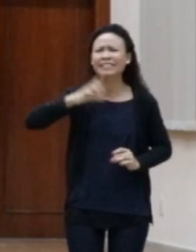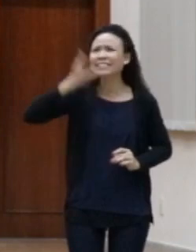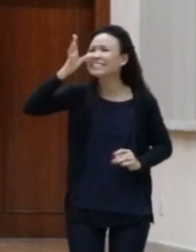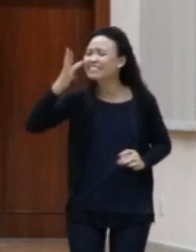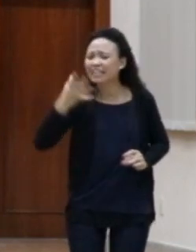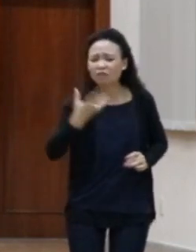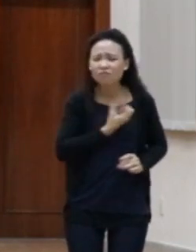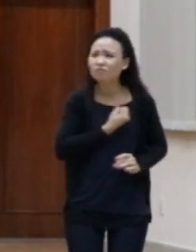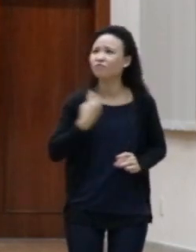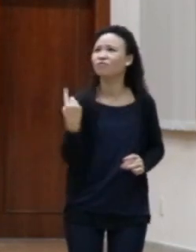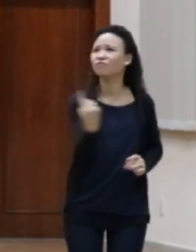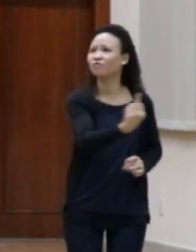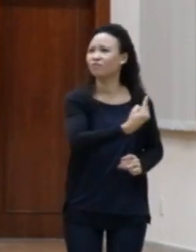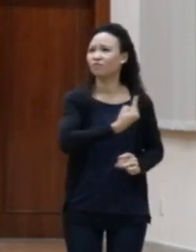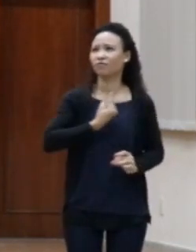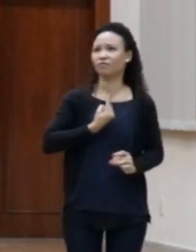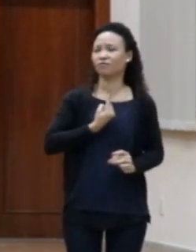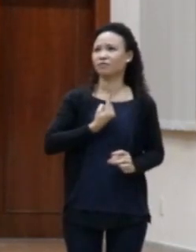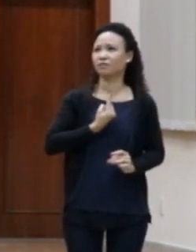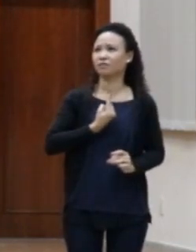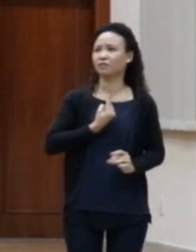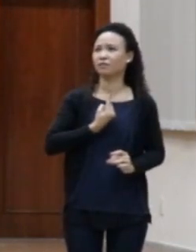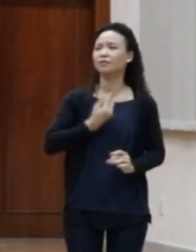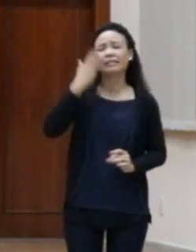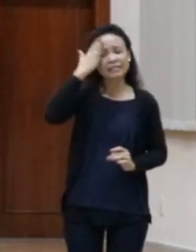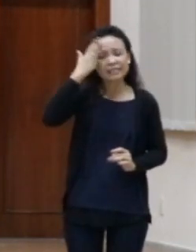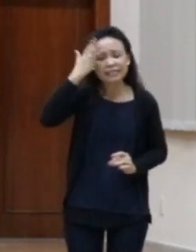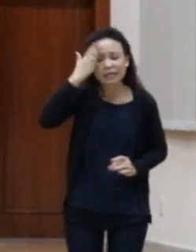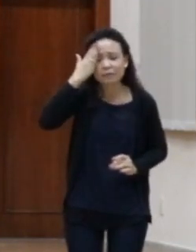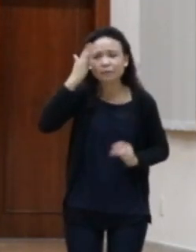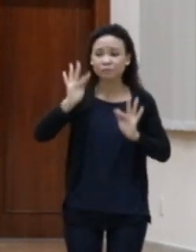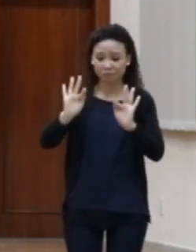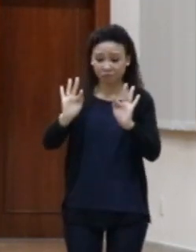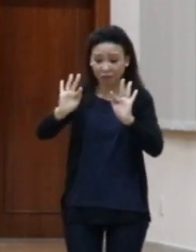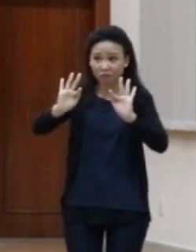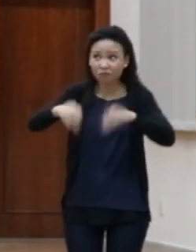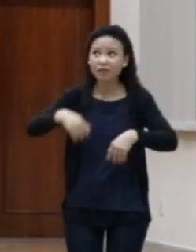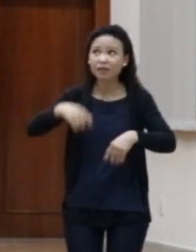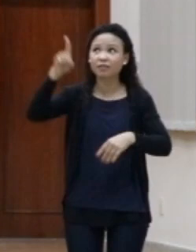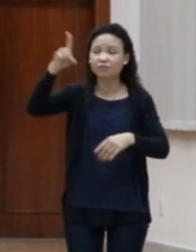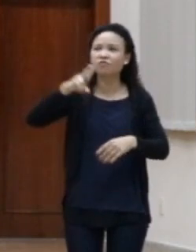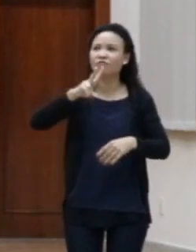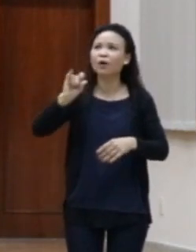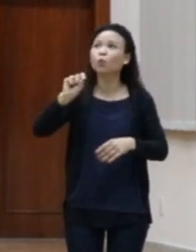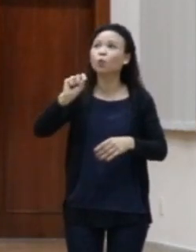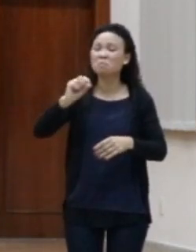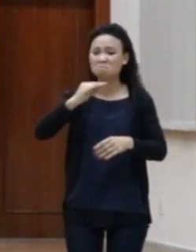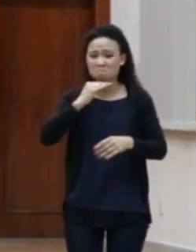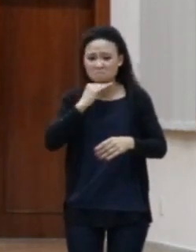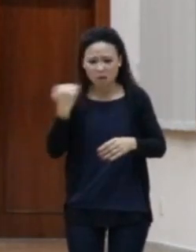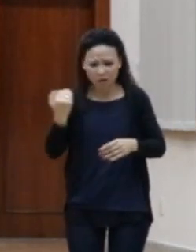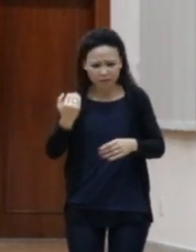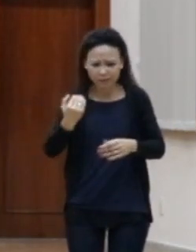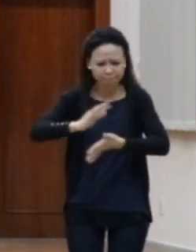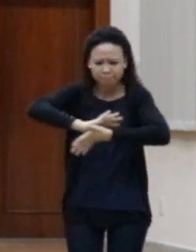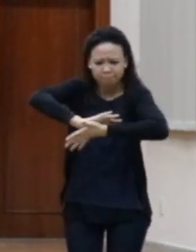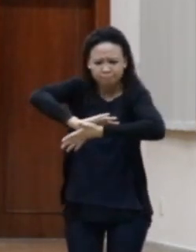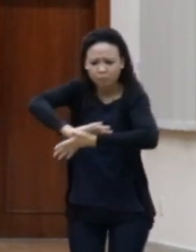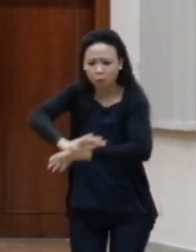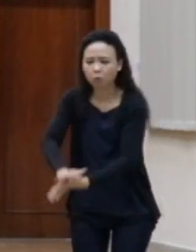ó Deus, o Senhor aniquilará a morte, todo o sofrimento, e viveremos